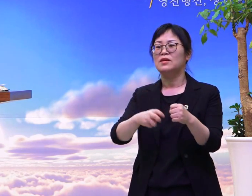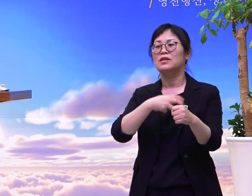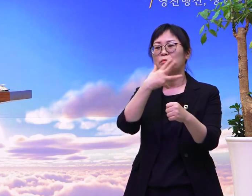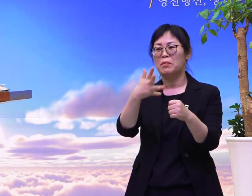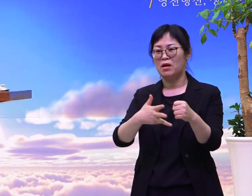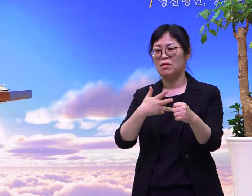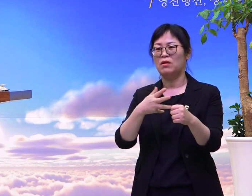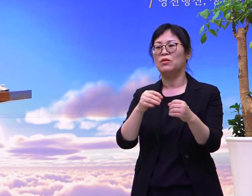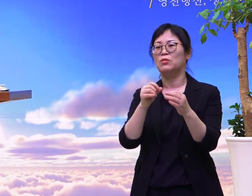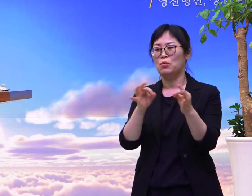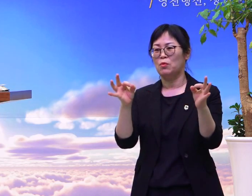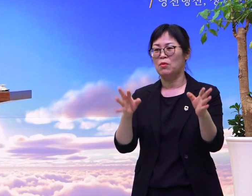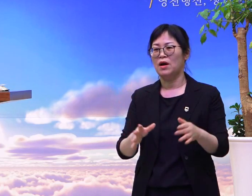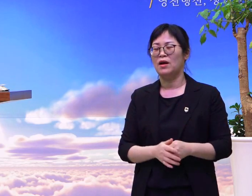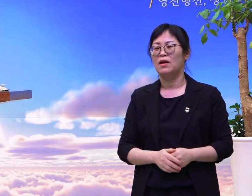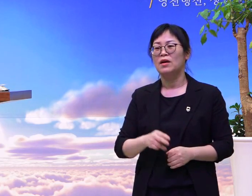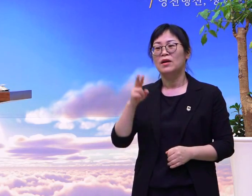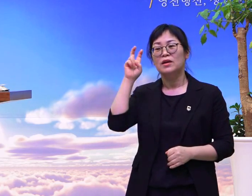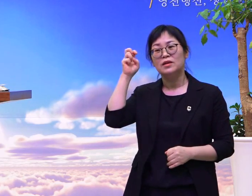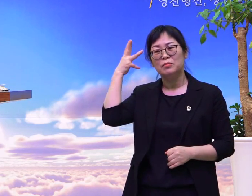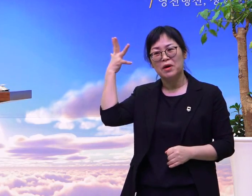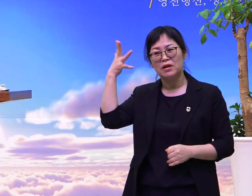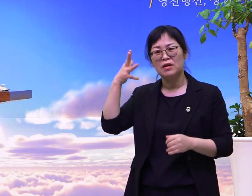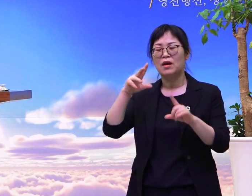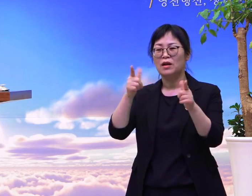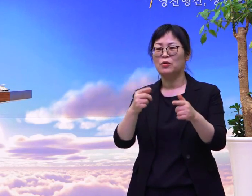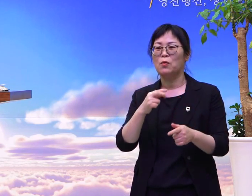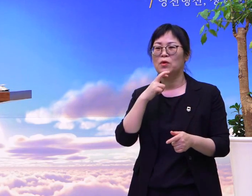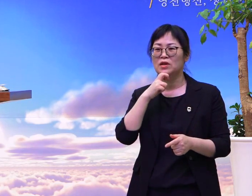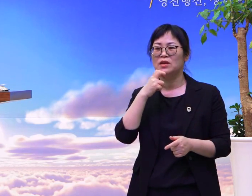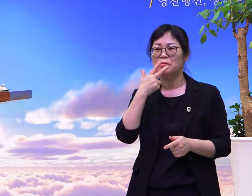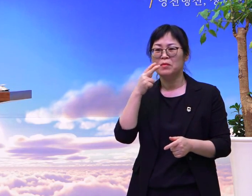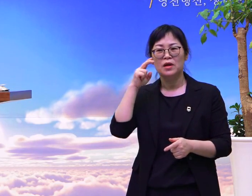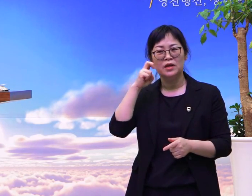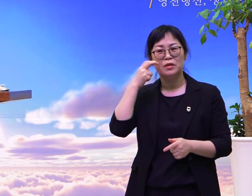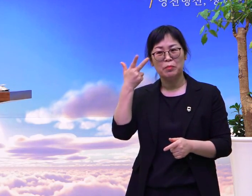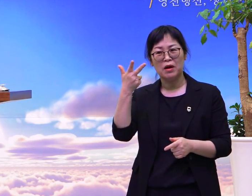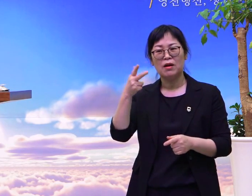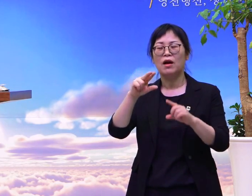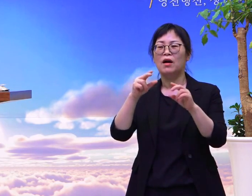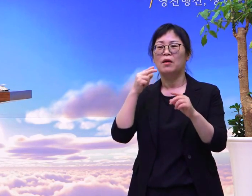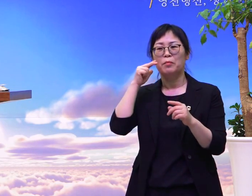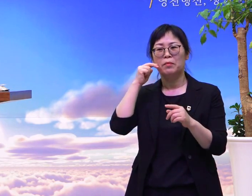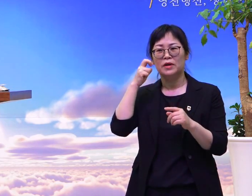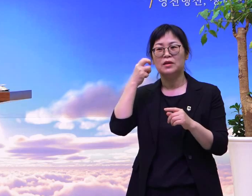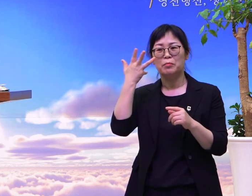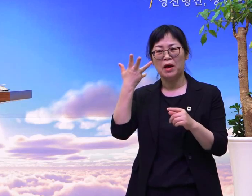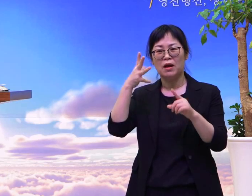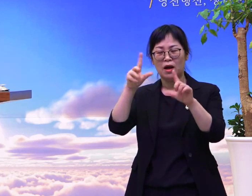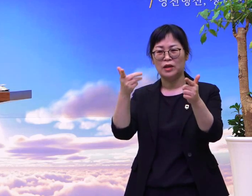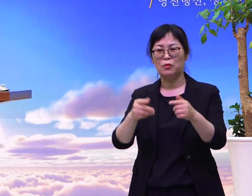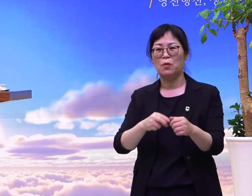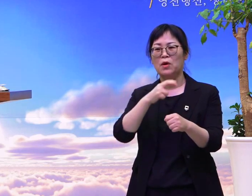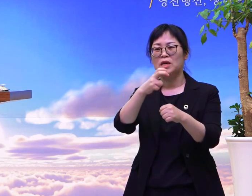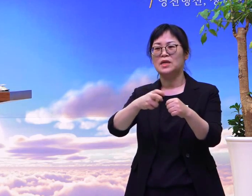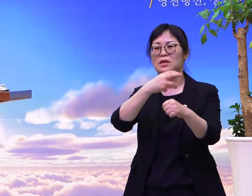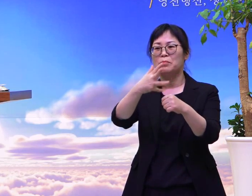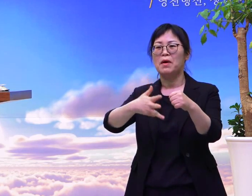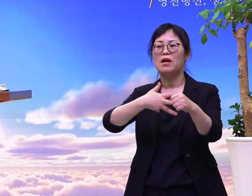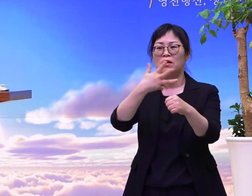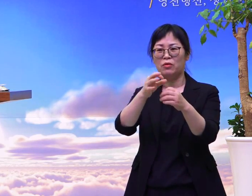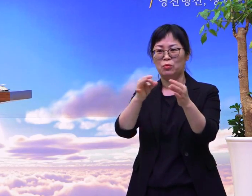동안, 28일도 아니고 28개월도 아니고 28년이라고 하는 그 긴 세월 동안